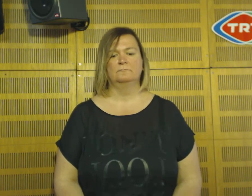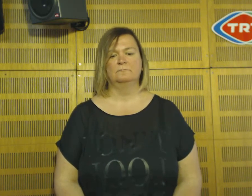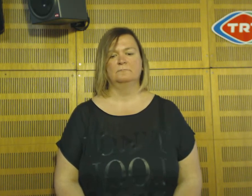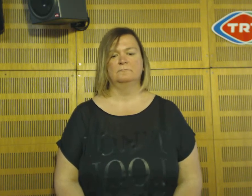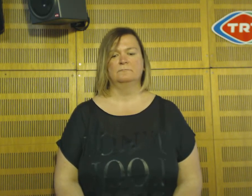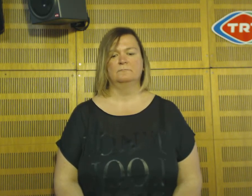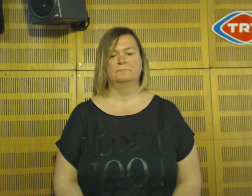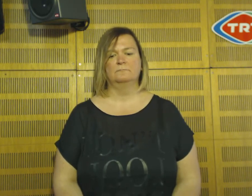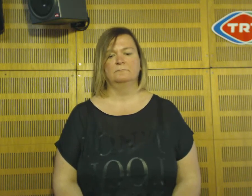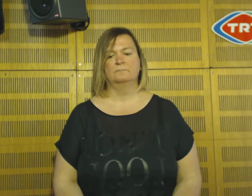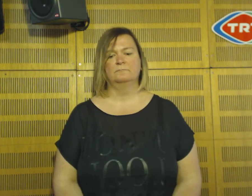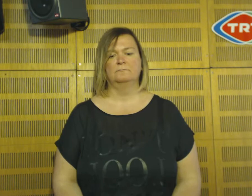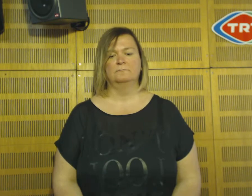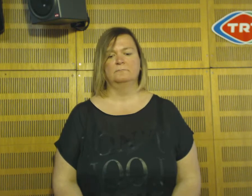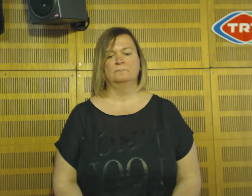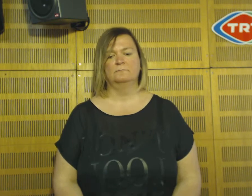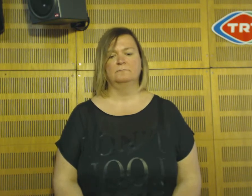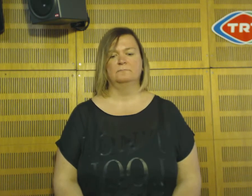olmak. Üreten komimizi